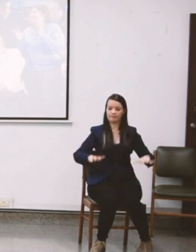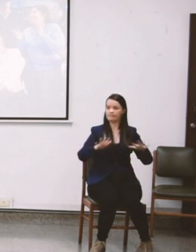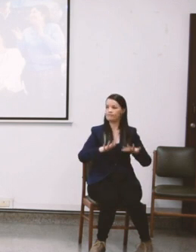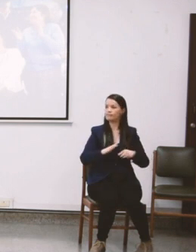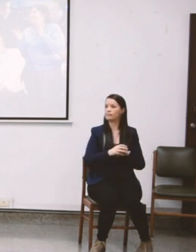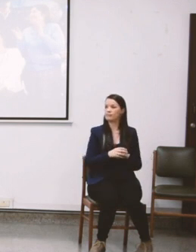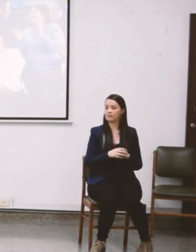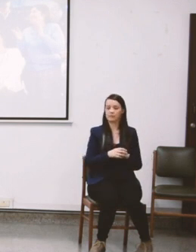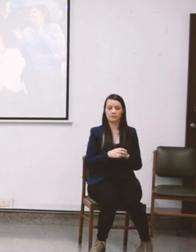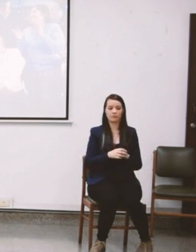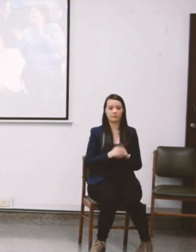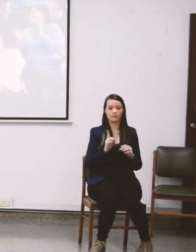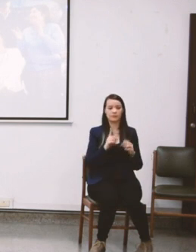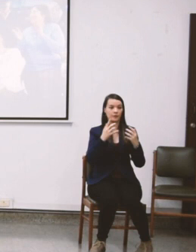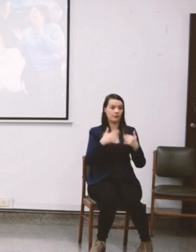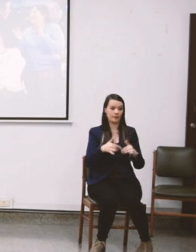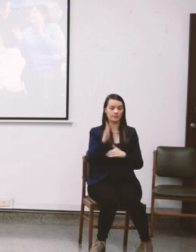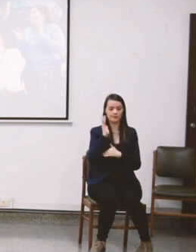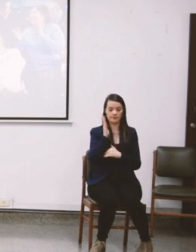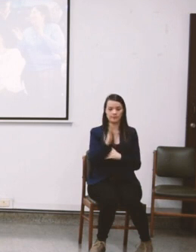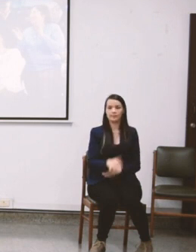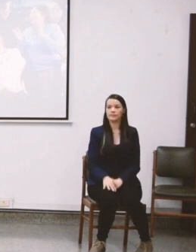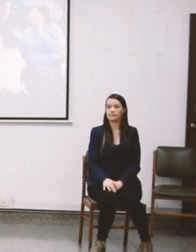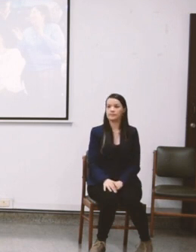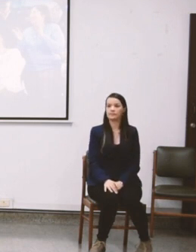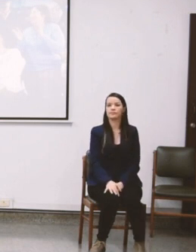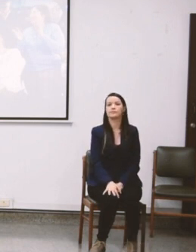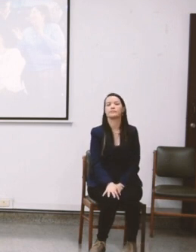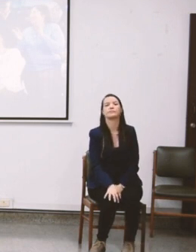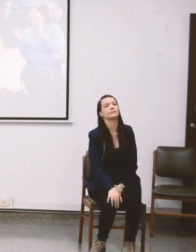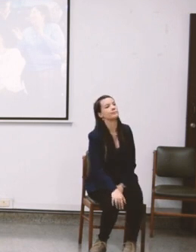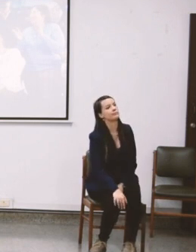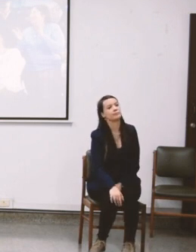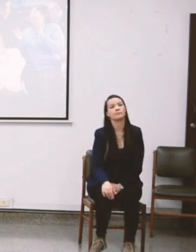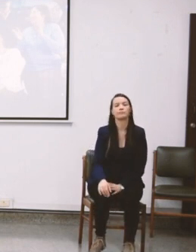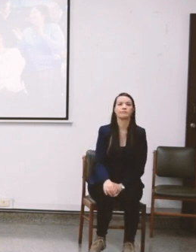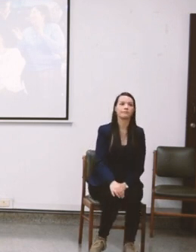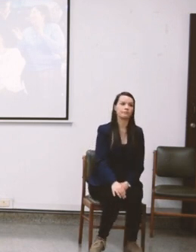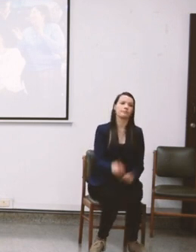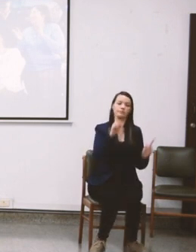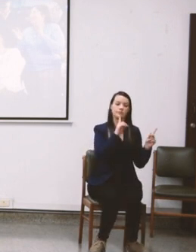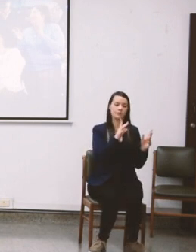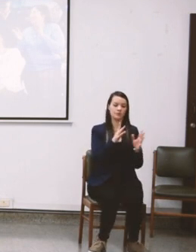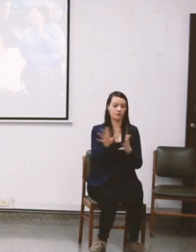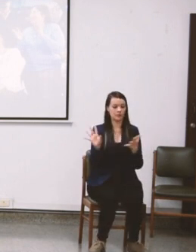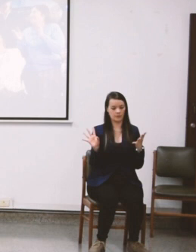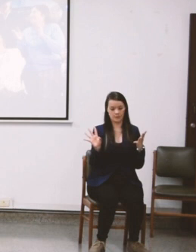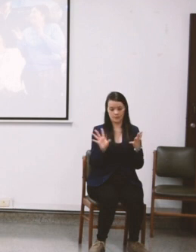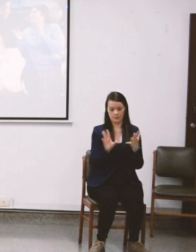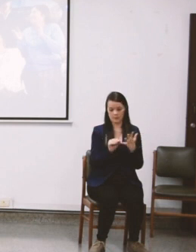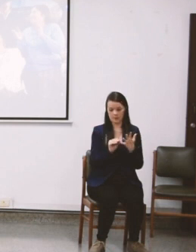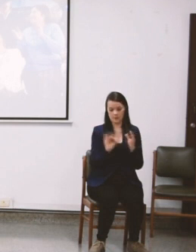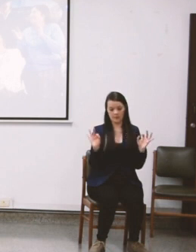espacios. Entonces dice palabras finales, palabras para no concluir. Nos ha dolido estar aquí,